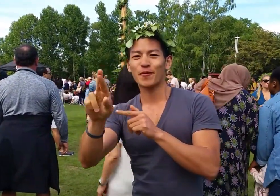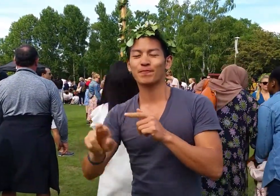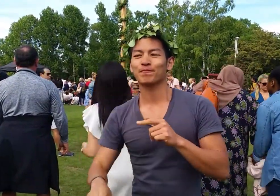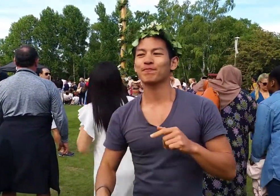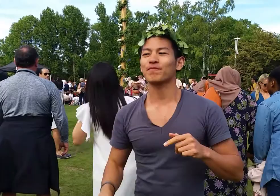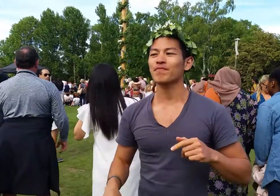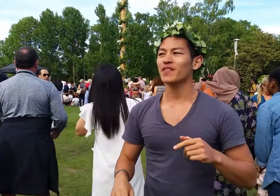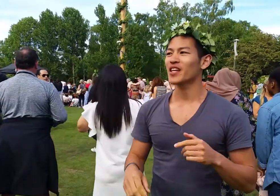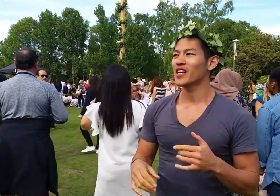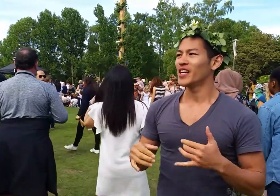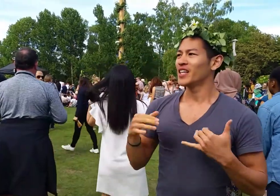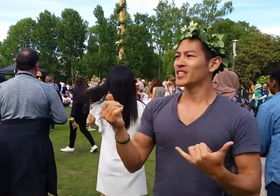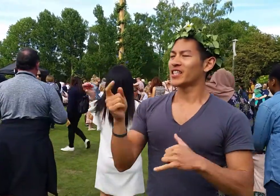Tack så